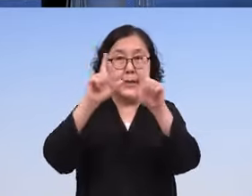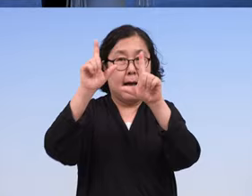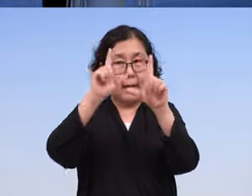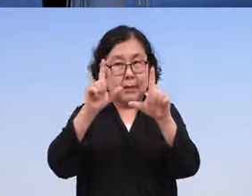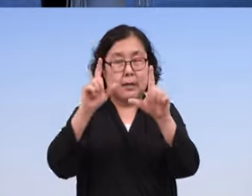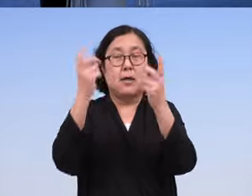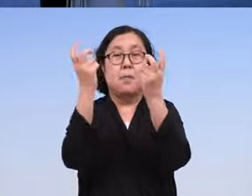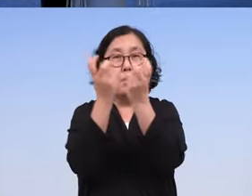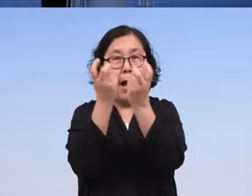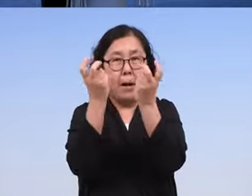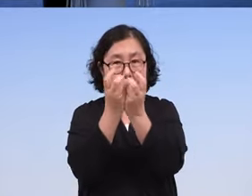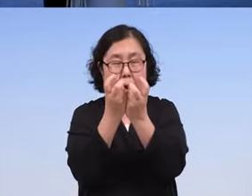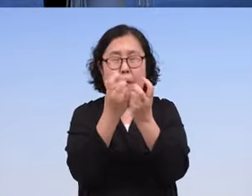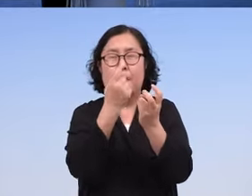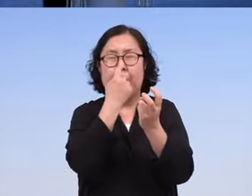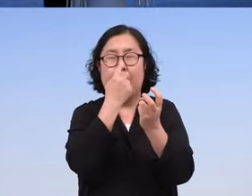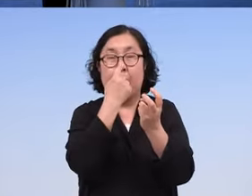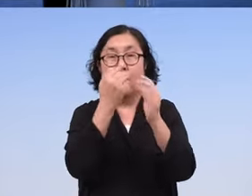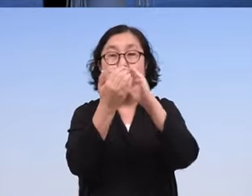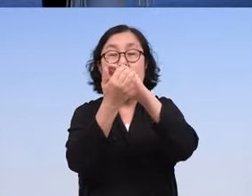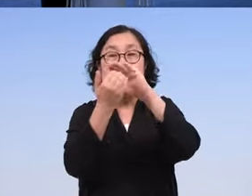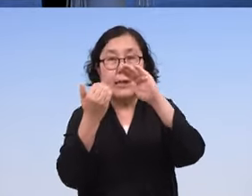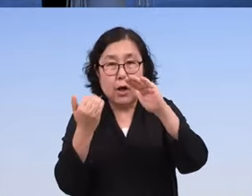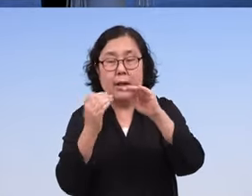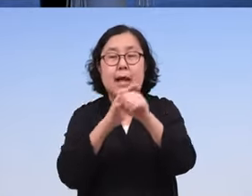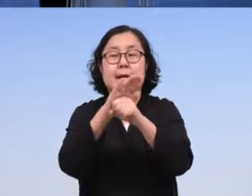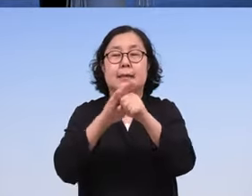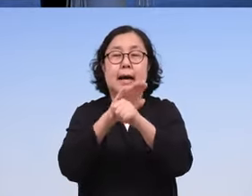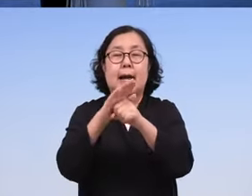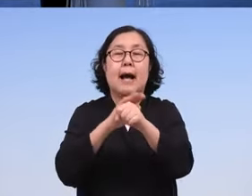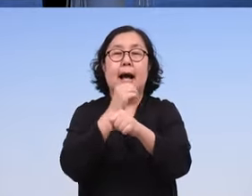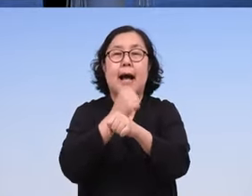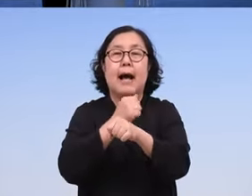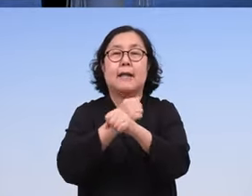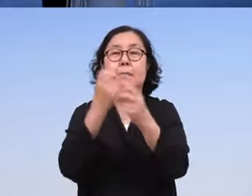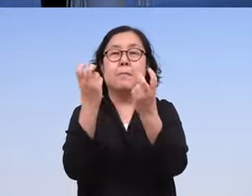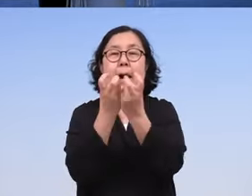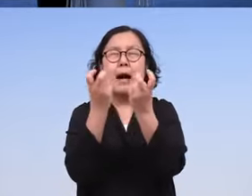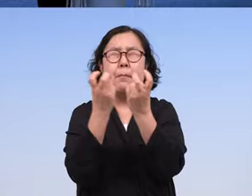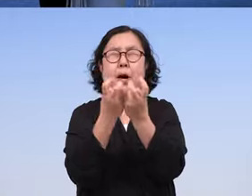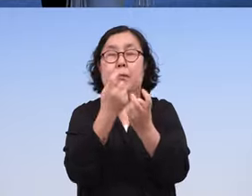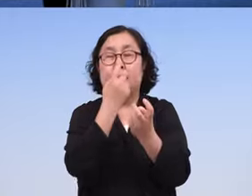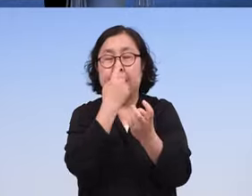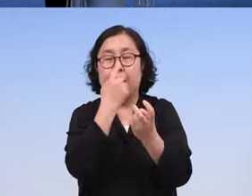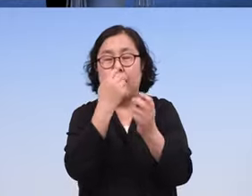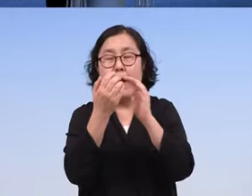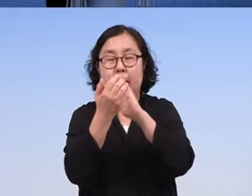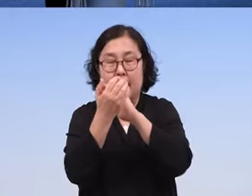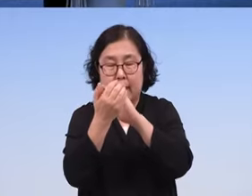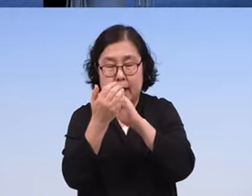말했다. 사는 법을 배우기 전에 사랑하는 법을 배워야 한다고 말했다. 여러분, 여기